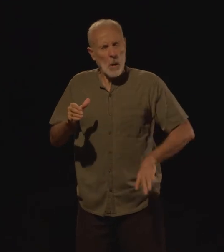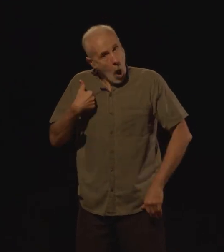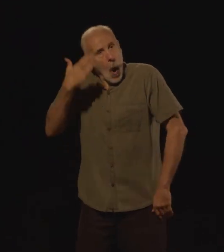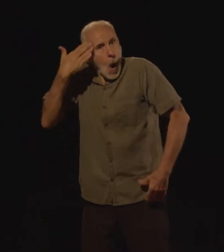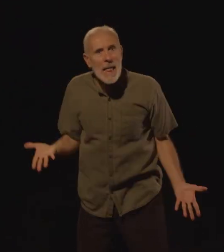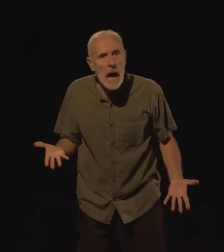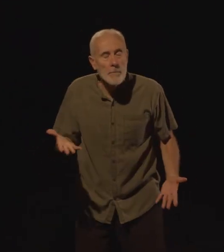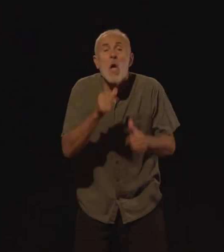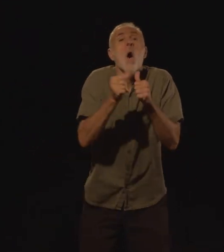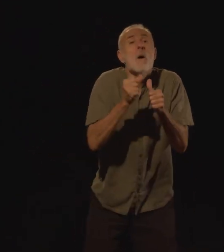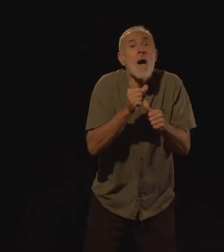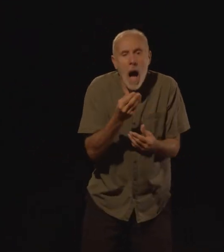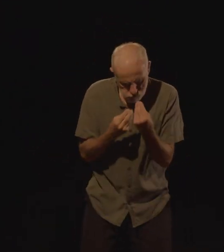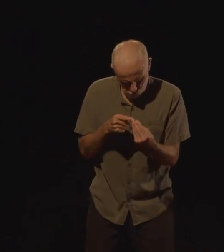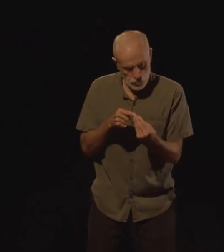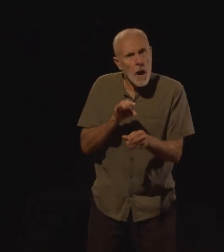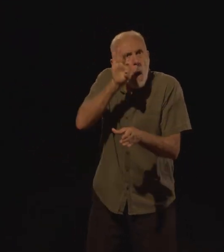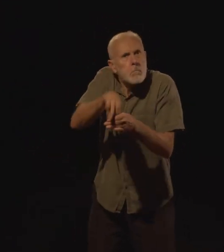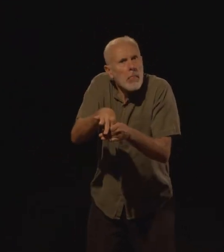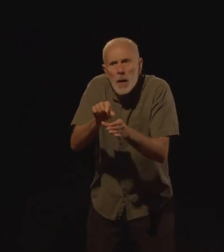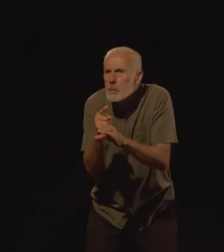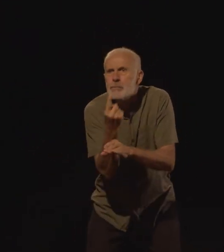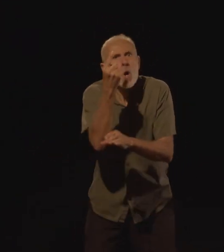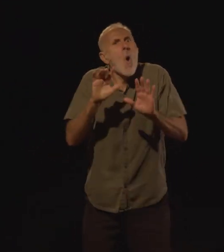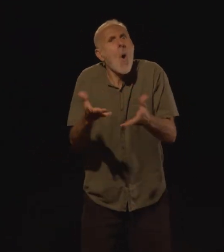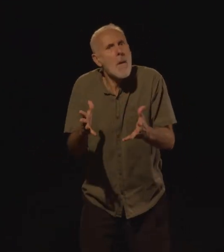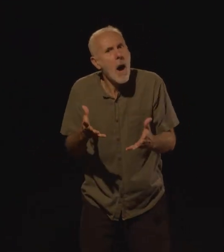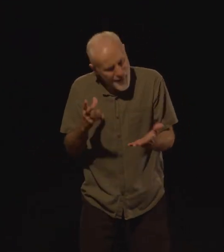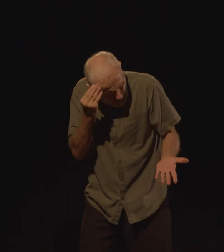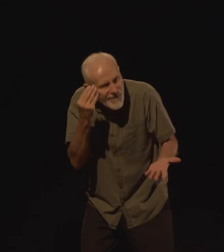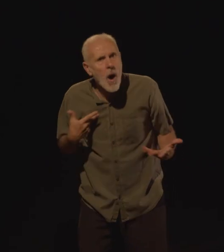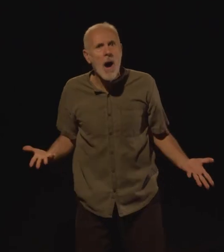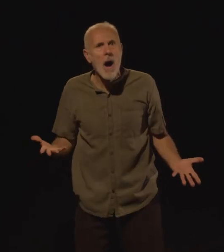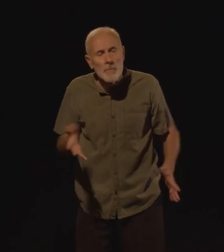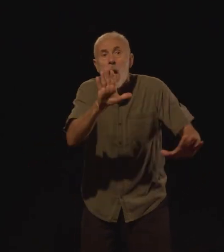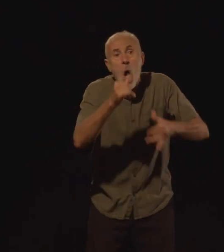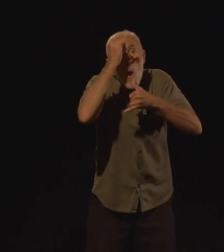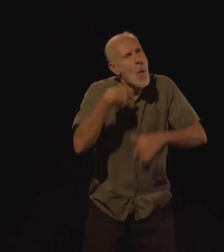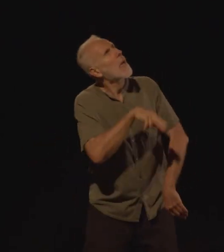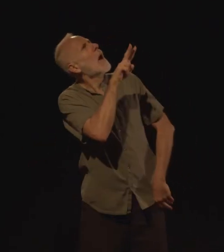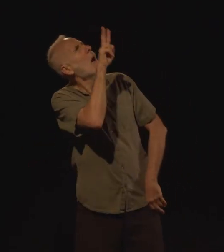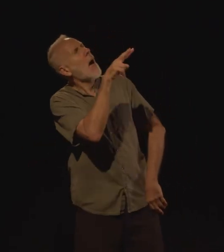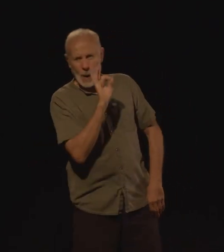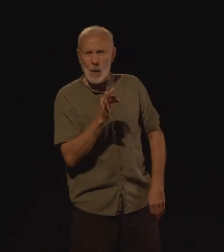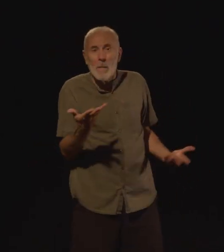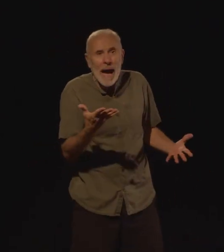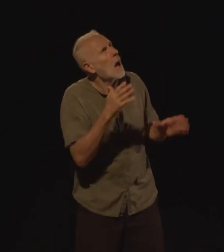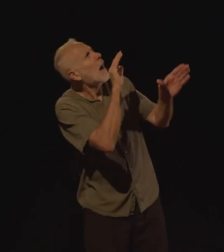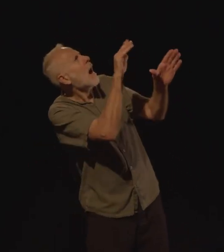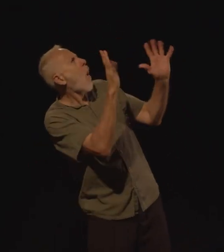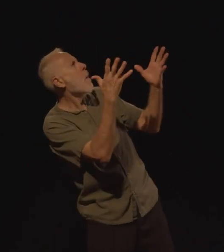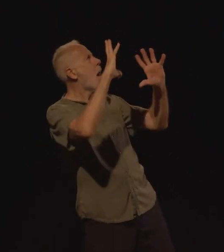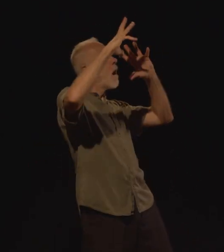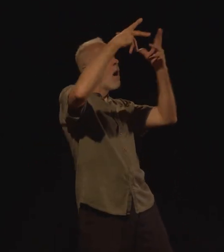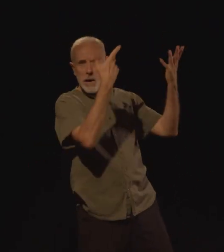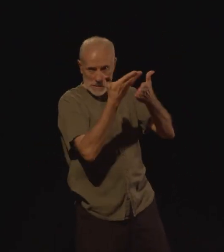que je sache à quoi ressemble la lune, car j'ai beau la voir, je ne sais pas pour autant à quoi elle ressemble. Et puis il faut encore que je sache comment on y va. Et